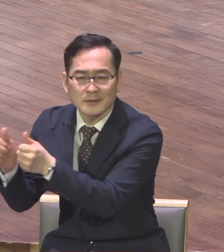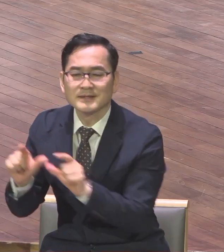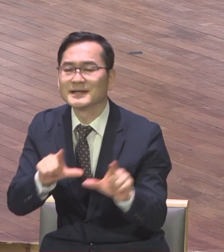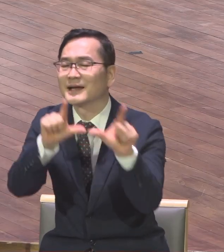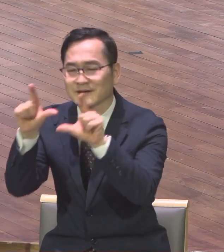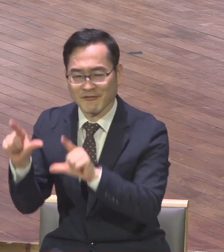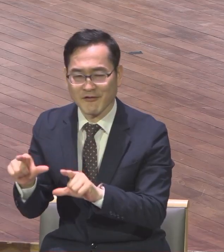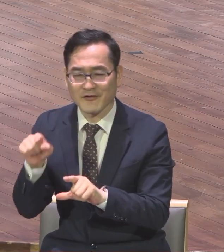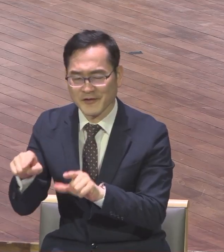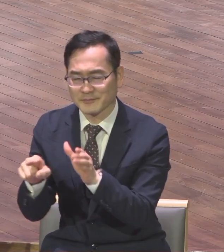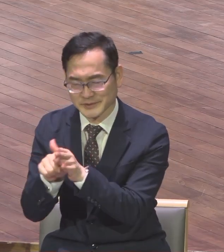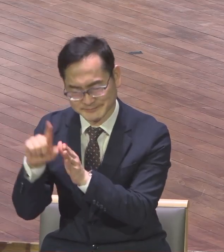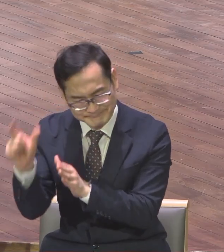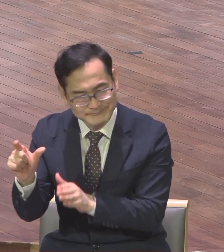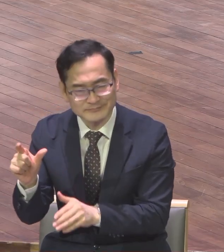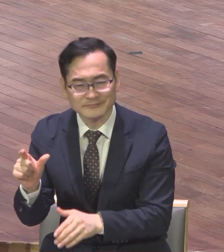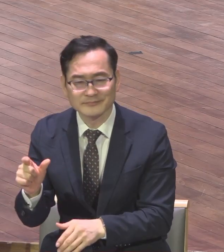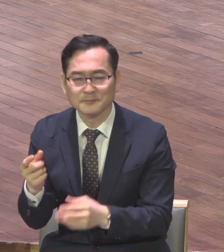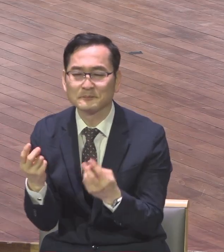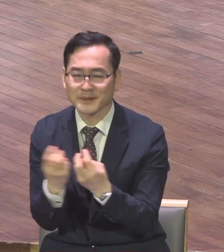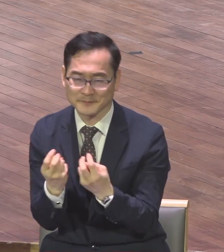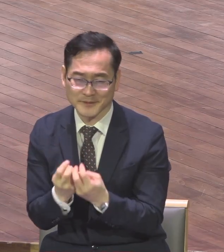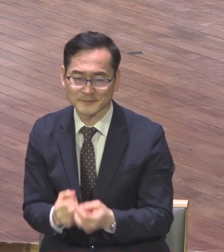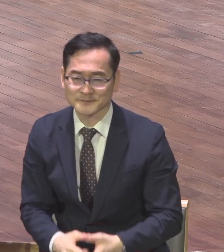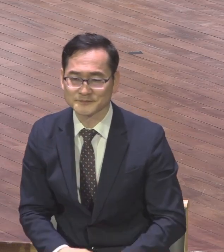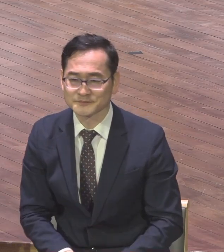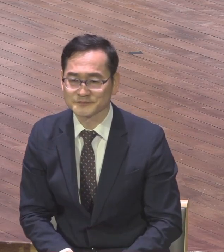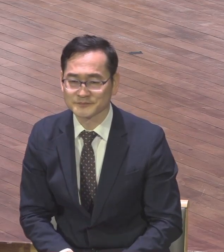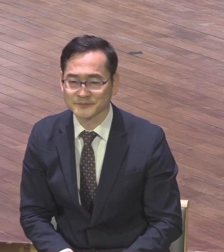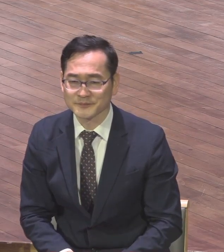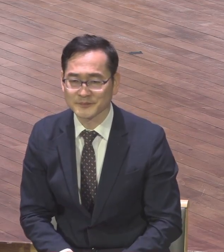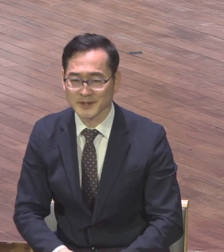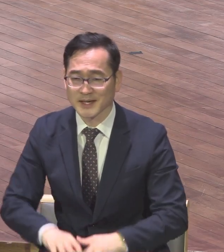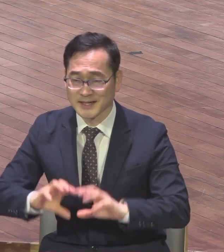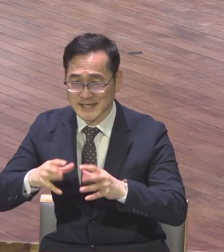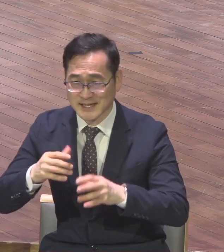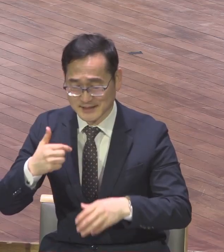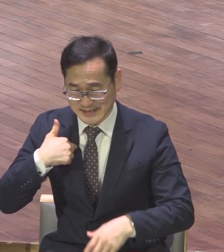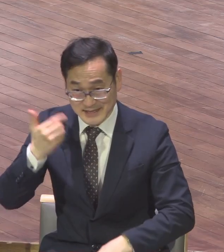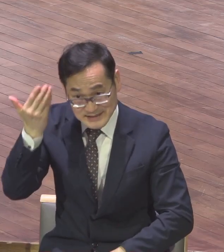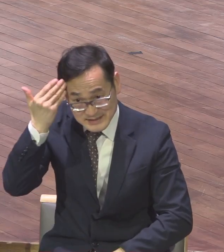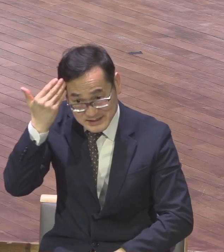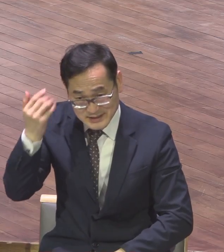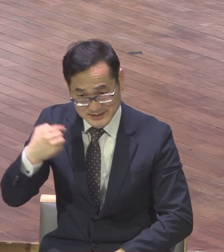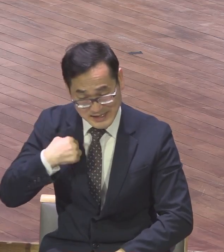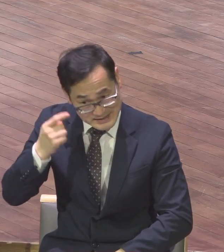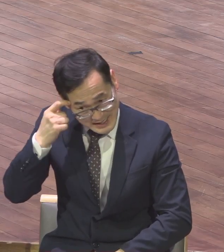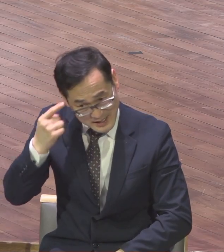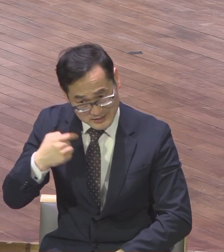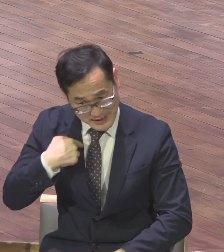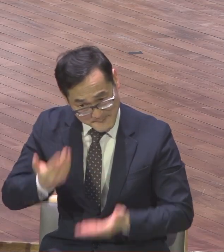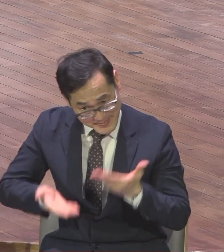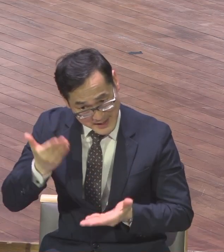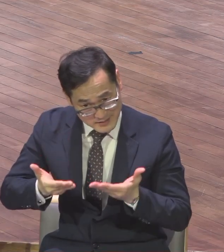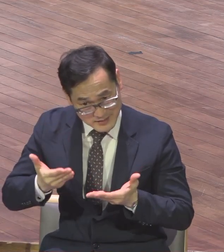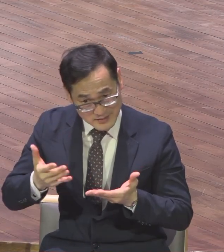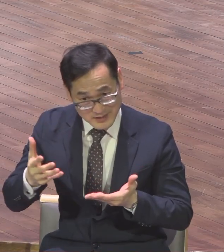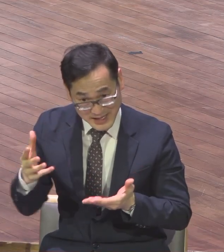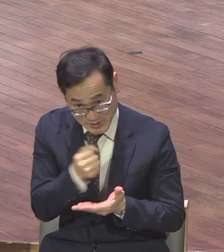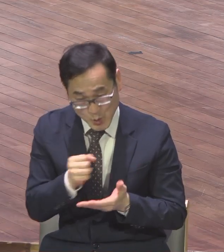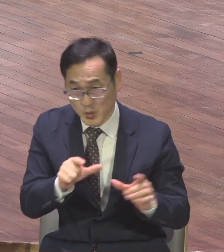것이 아니에요. 하나님의 뜻대로, 세상 상식으로 사는 것이 아니에요. 하나님의 뜻과 계획이 무엇인지 깨닫고